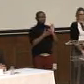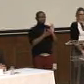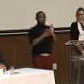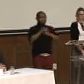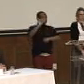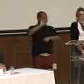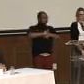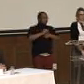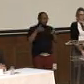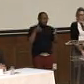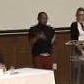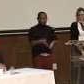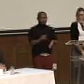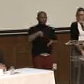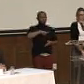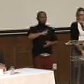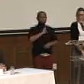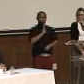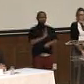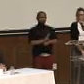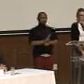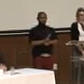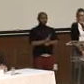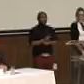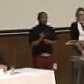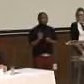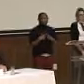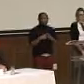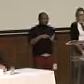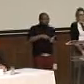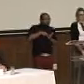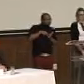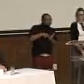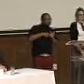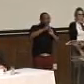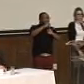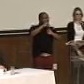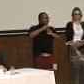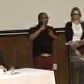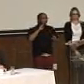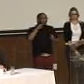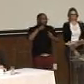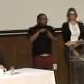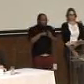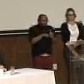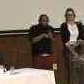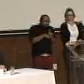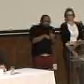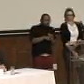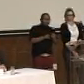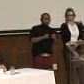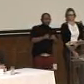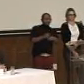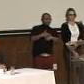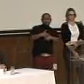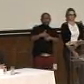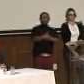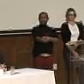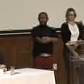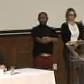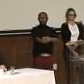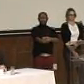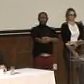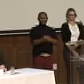esta a proposta que nós defendemos. Manter o Instituto no rumo do ensino, da pesquisa e da extensão. Ainda hoje, aqui